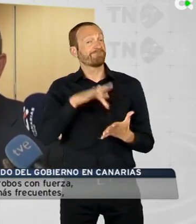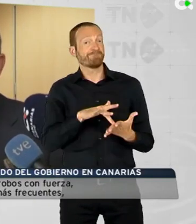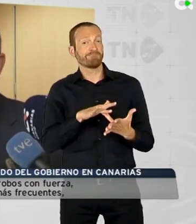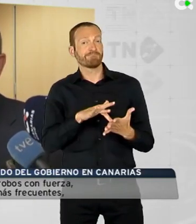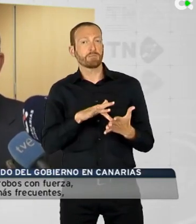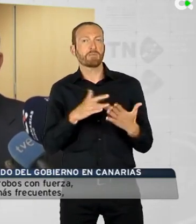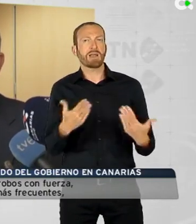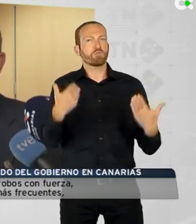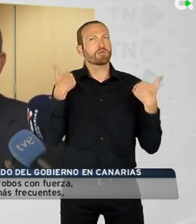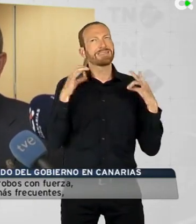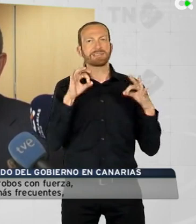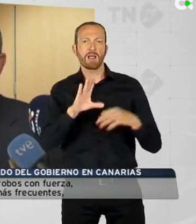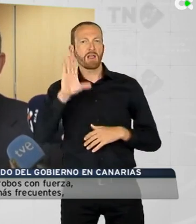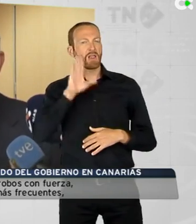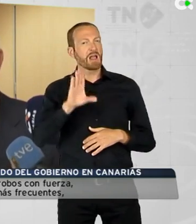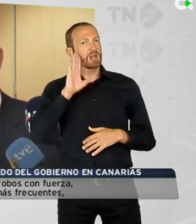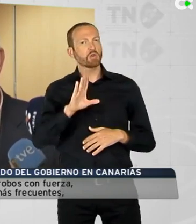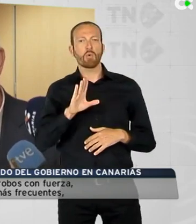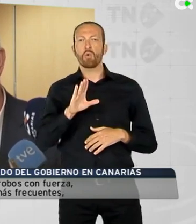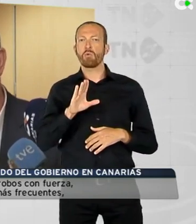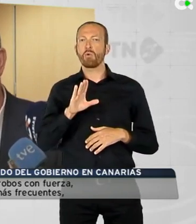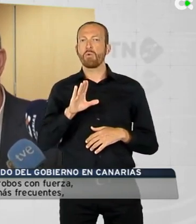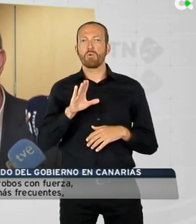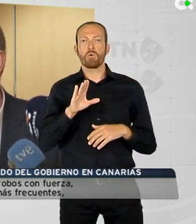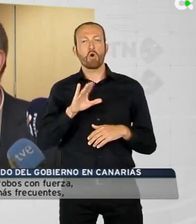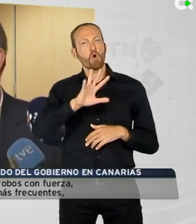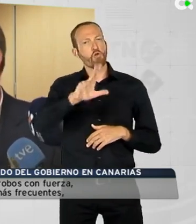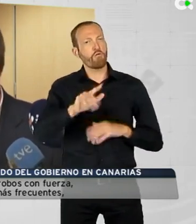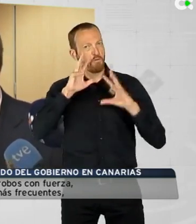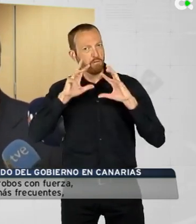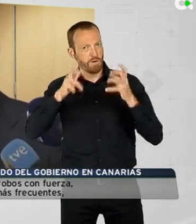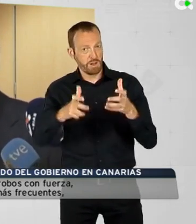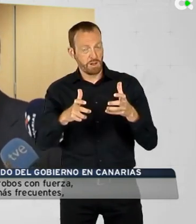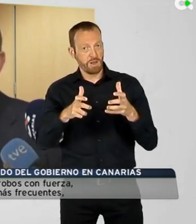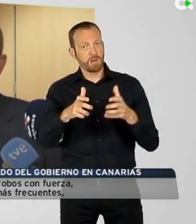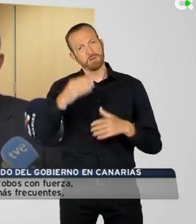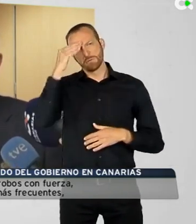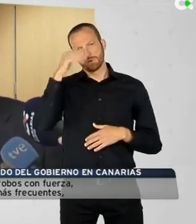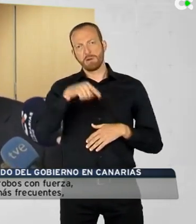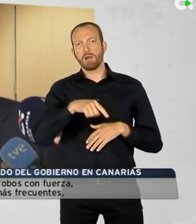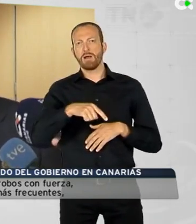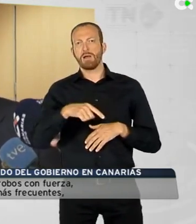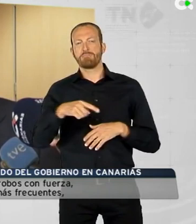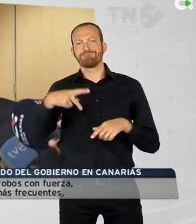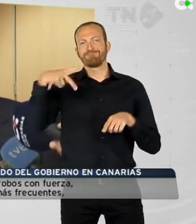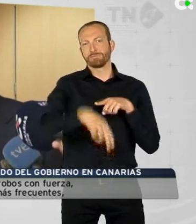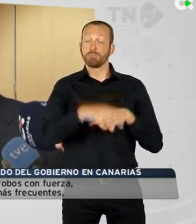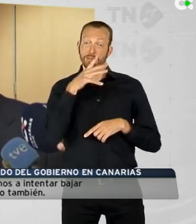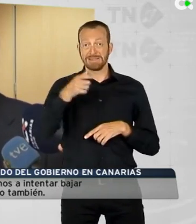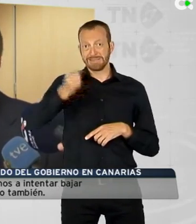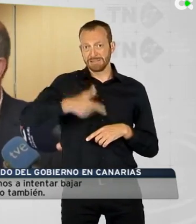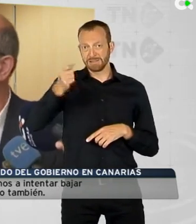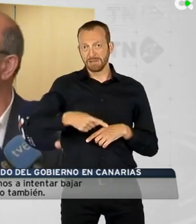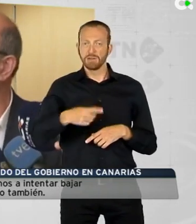de, sobre todo de delitos ya de robos con fuerza, que sí son más